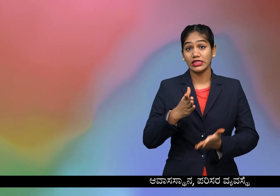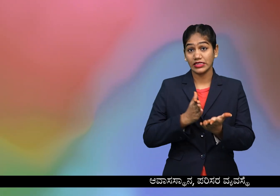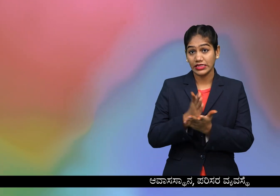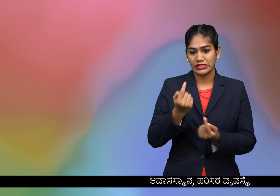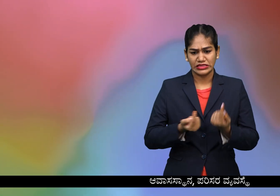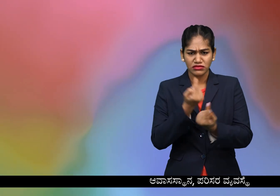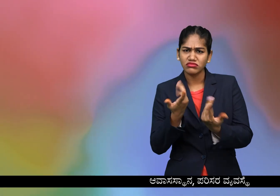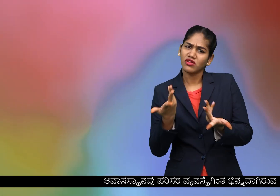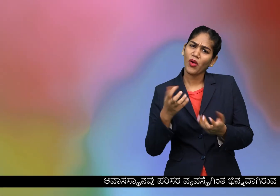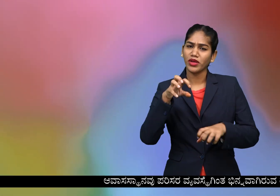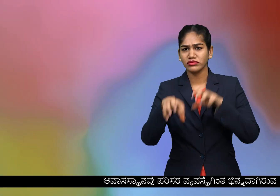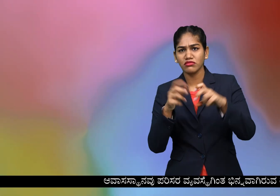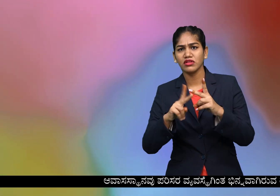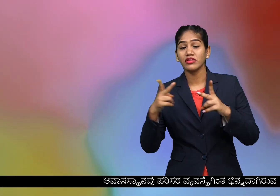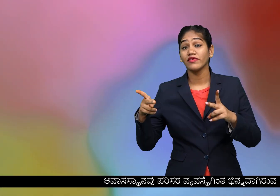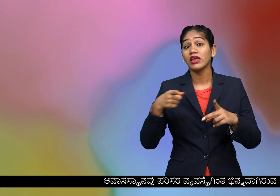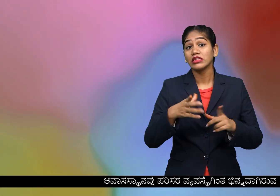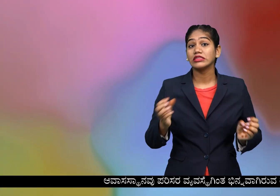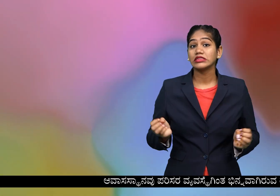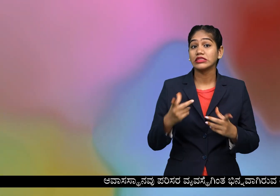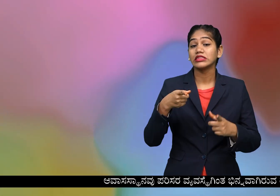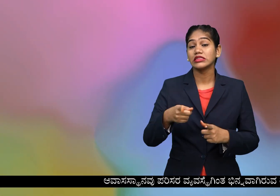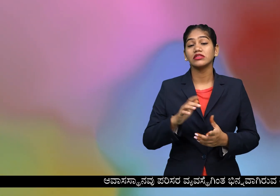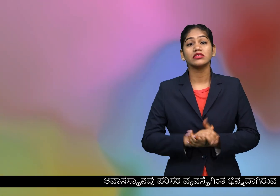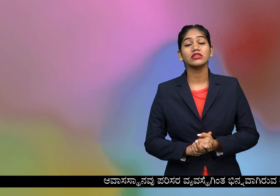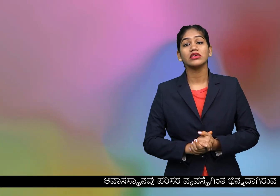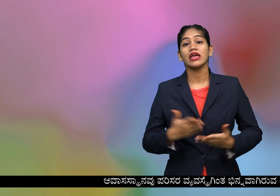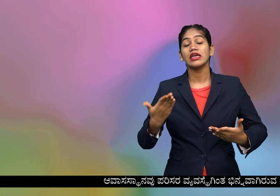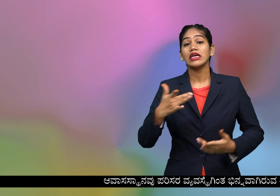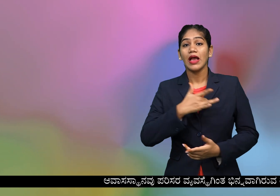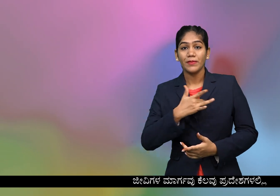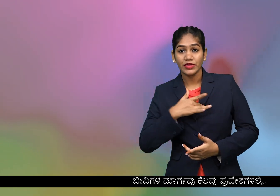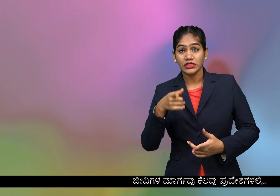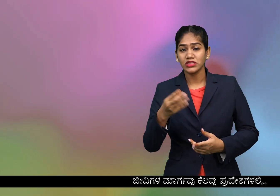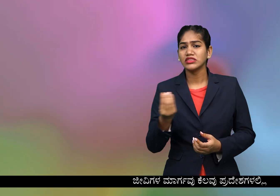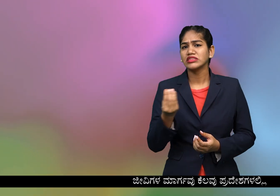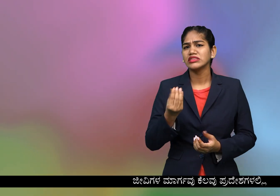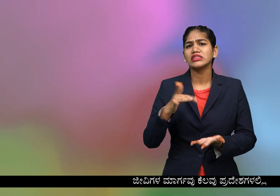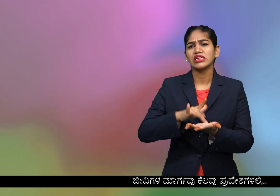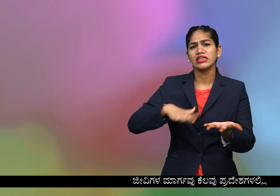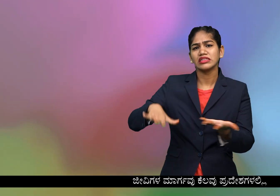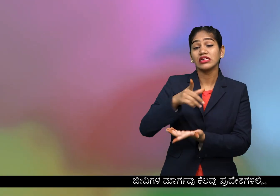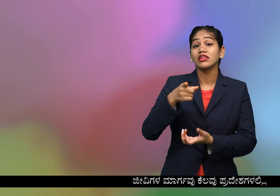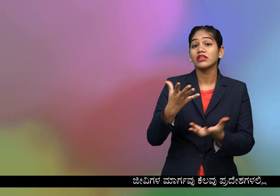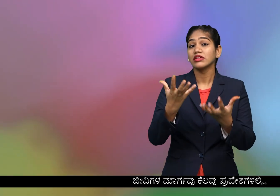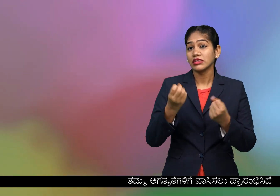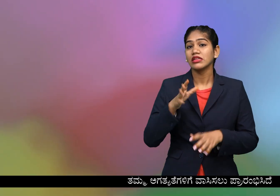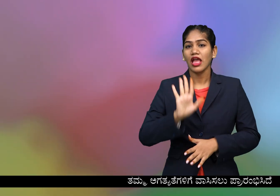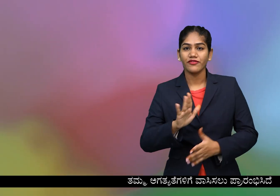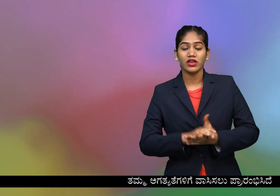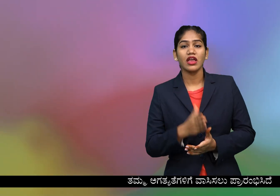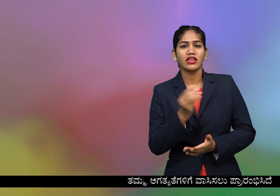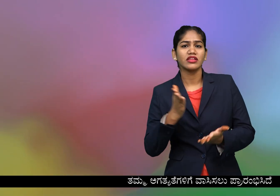ಆವಾಸಸ್ಥಾನ ಪರಿಸರ ವ್ಯವಸ್ಥೆ. ಆವಾಸಸ್ಥಾನವು ಪರಿಸರ ವ್ಯವಸ್ಥೆಗಿಂತ ಭಿನ್ನವಾಗಿರುವ ರೀತಿ. ಜೀವಿಗಳ ಮಾರ್ಗವು ಕೆಲವು ಪ್ರದೇಶಗಳಲ್ಲಿ